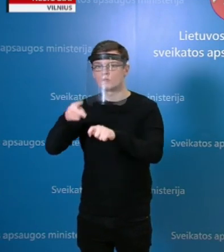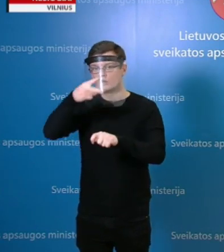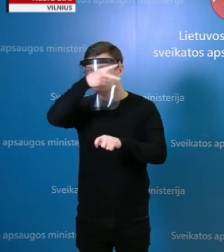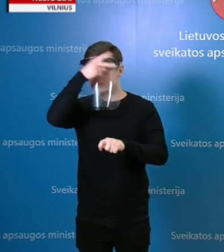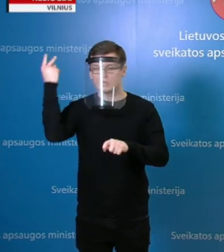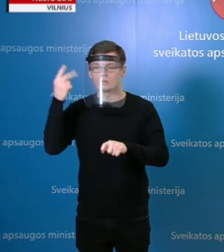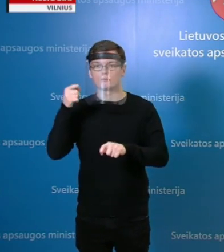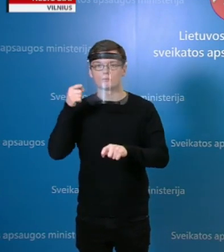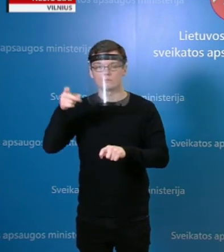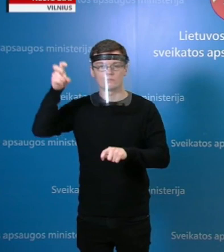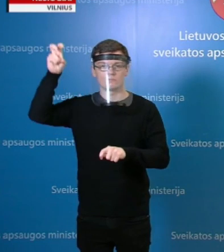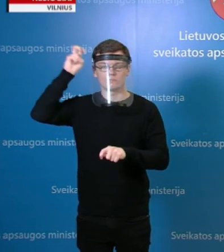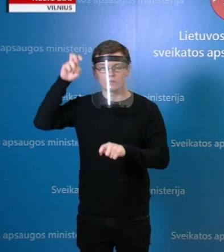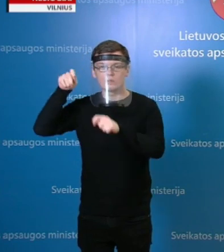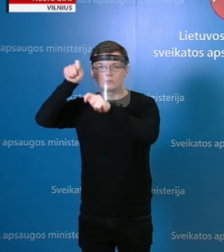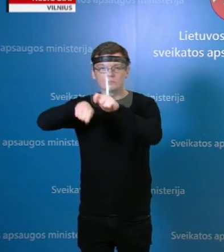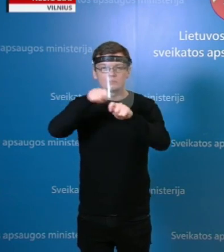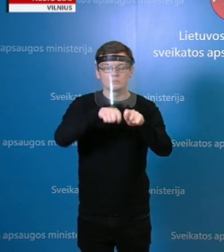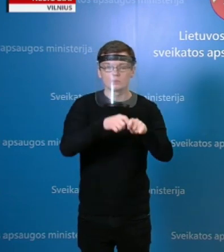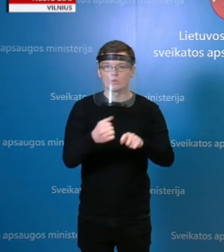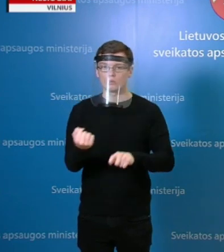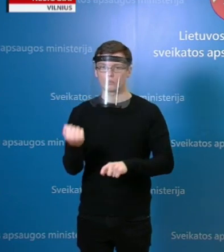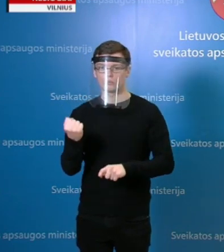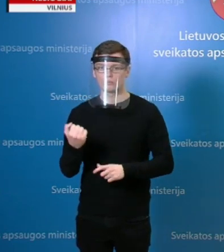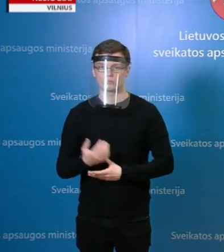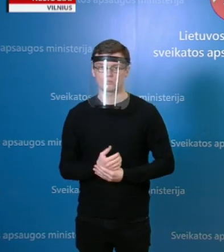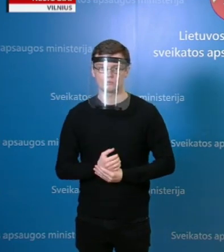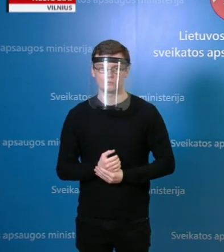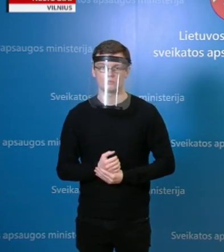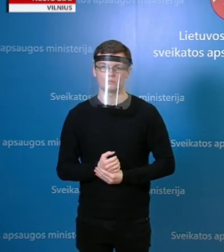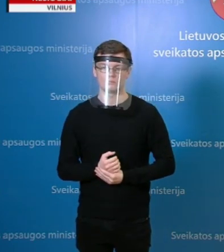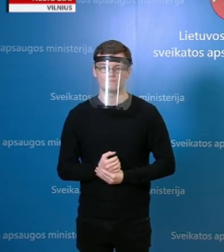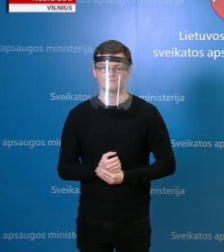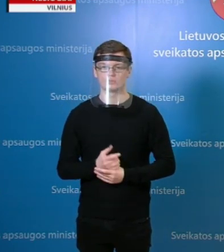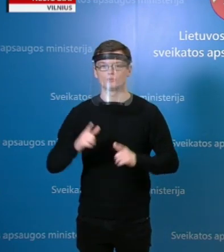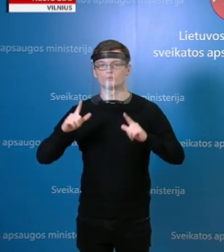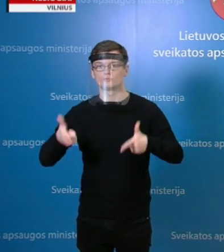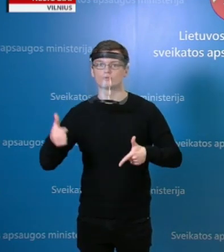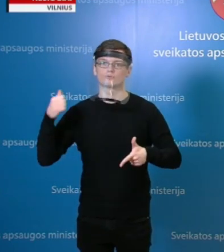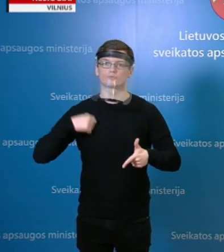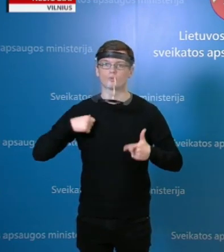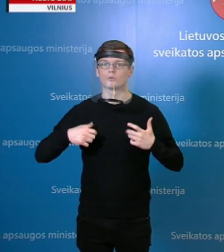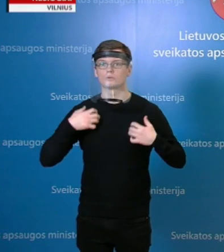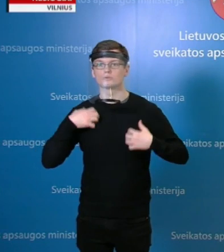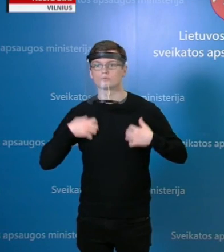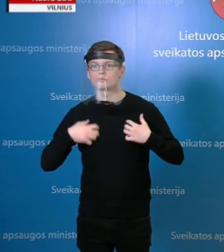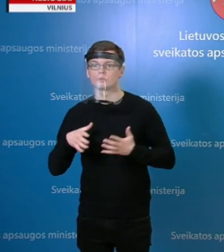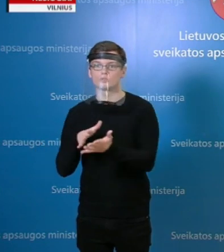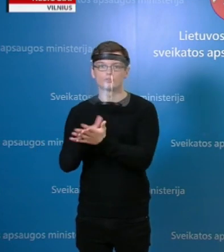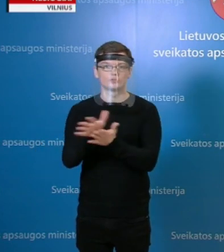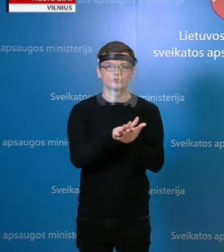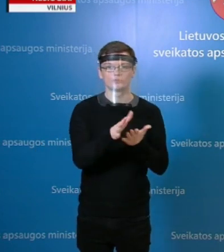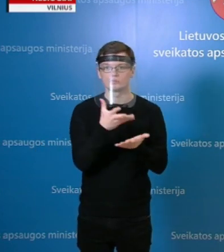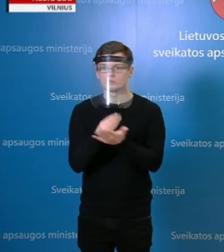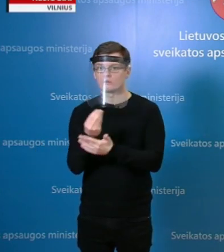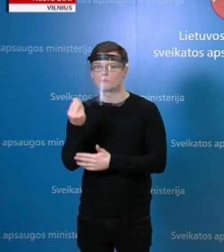viena iš tų šalių, kur tiriam daugiausia. Tai žmonėm tikrai nereikėtų skubėti išlaidauti